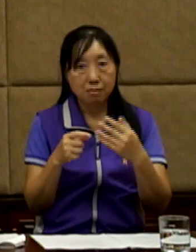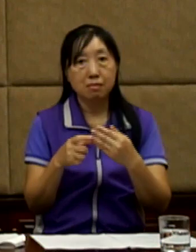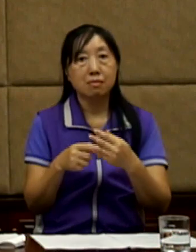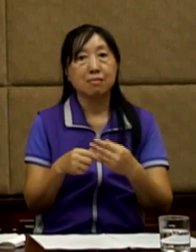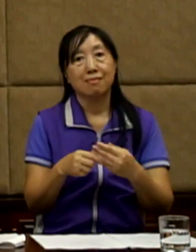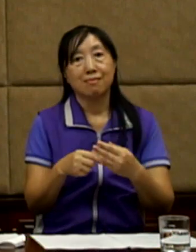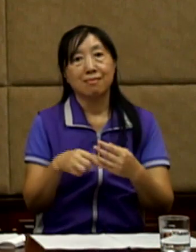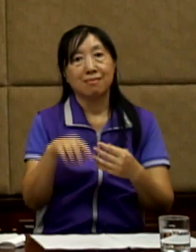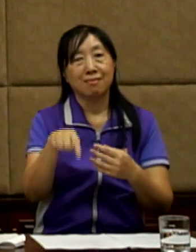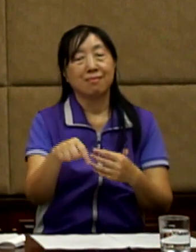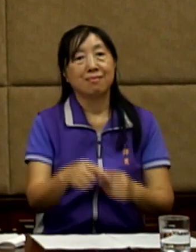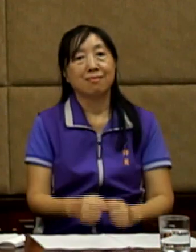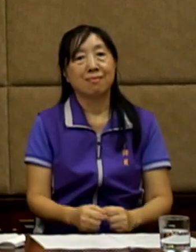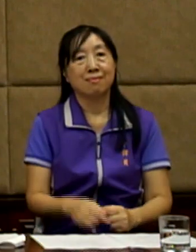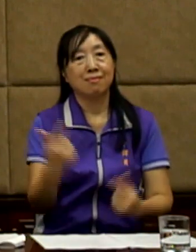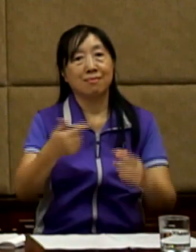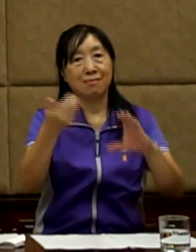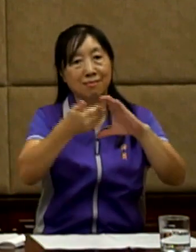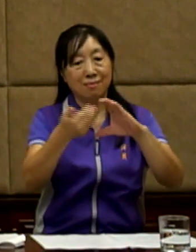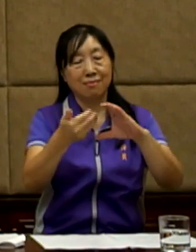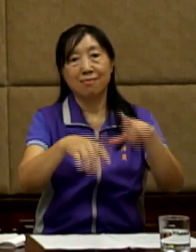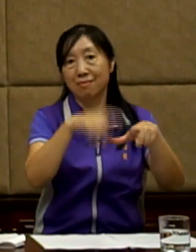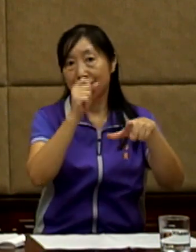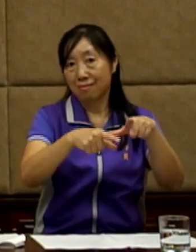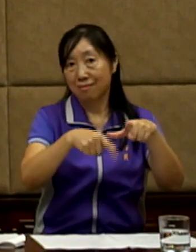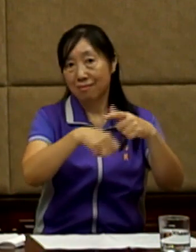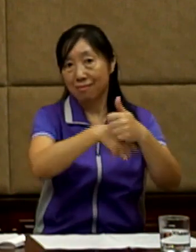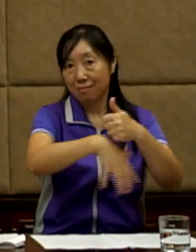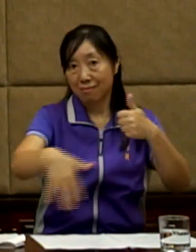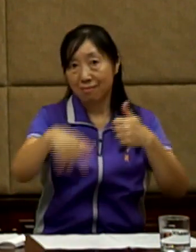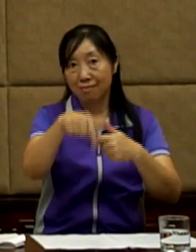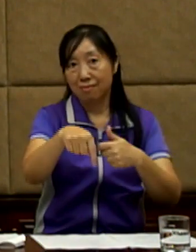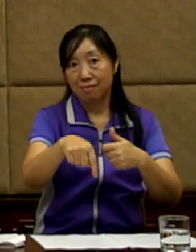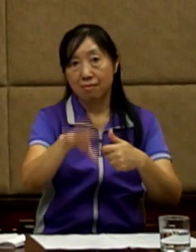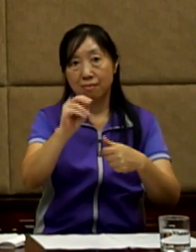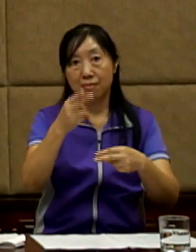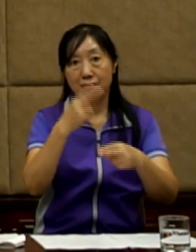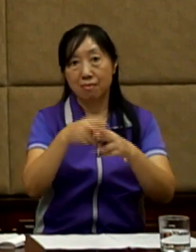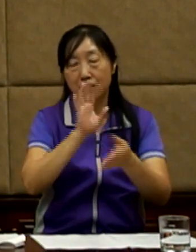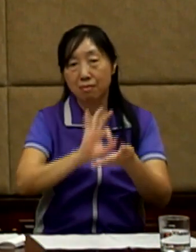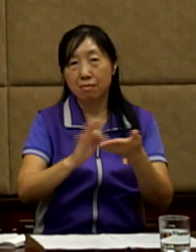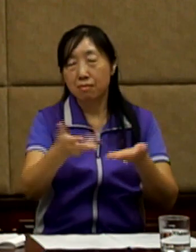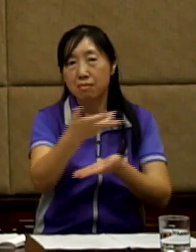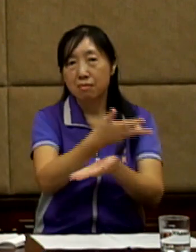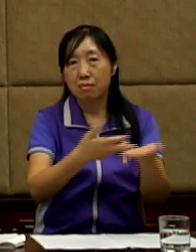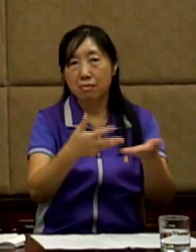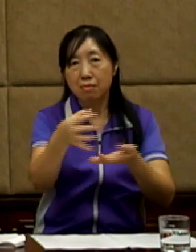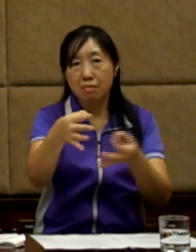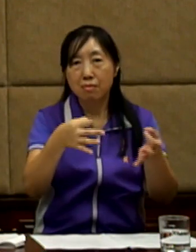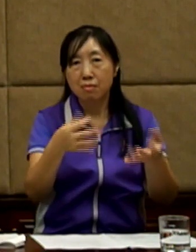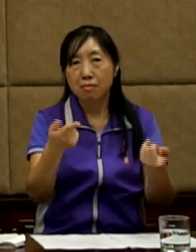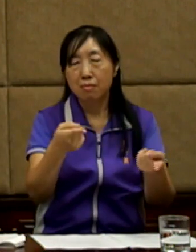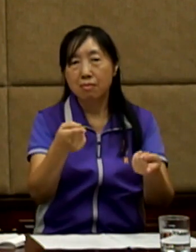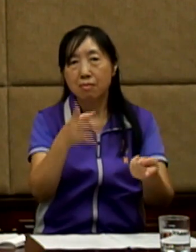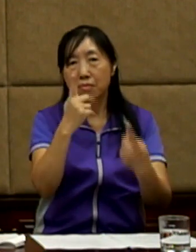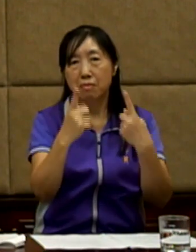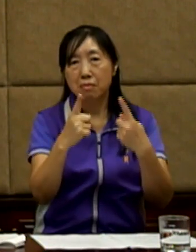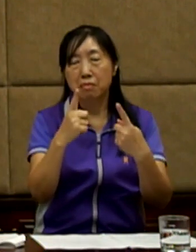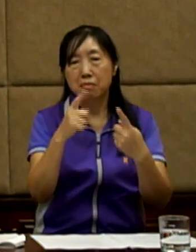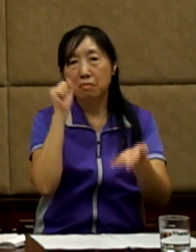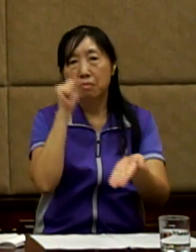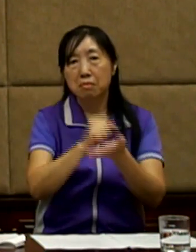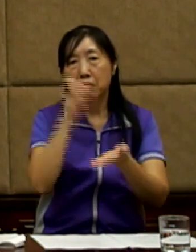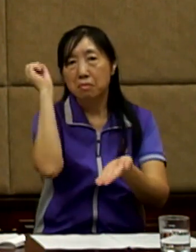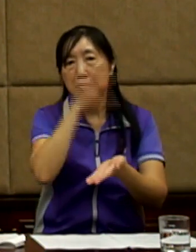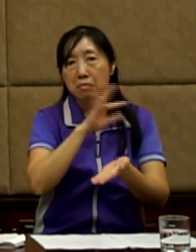方说频道业者跟系统业者之间有信用或者交易记录不良者，可不可以解释一下